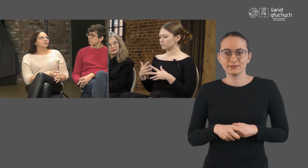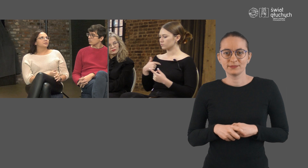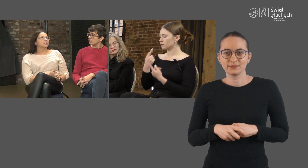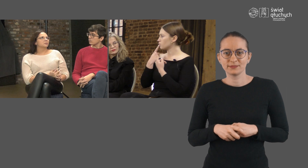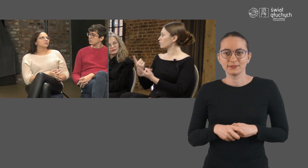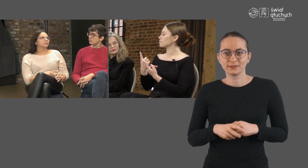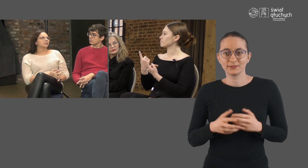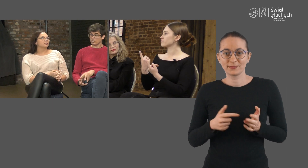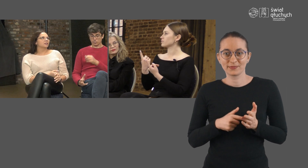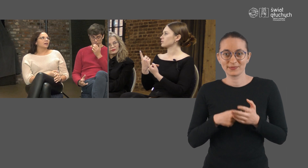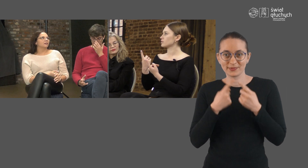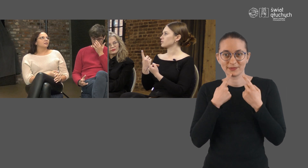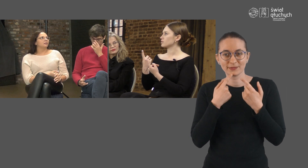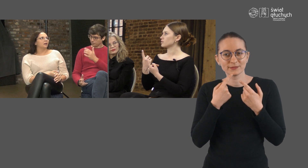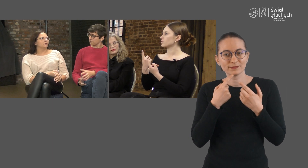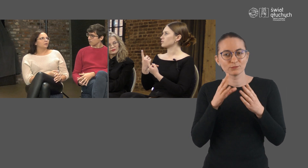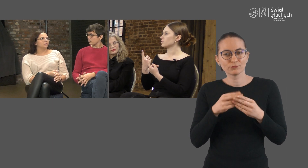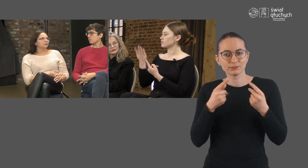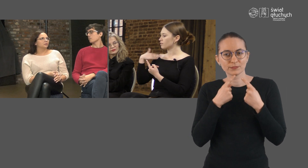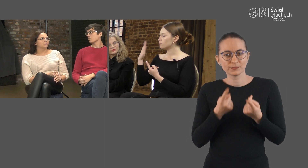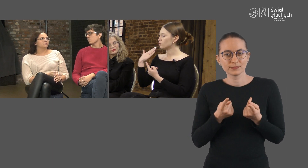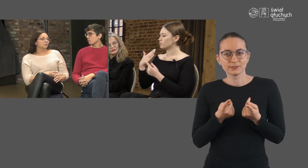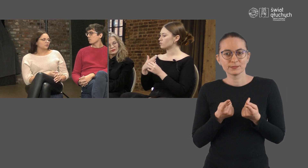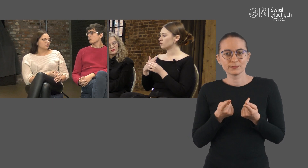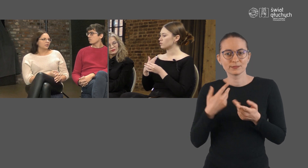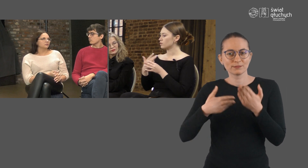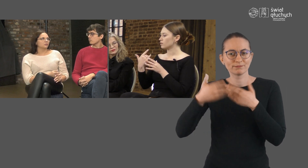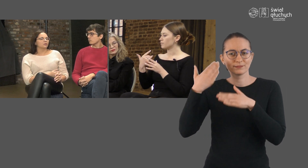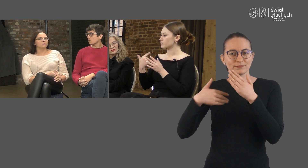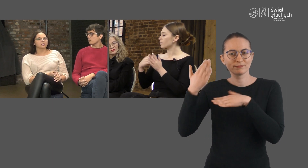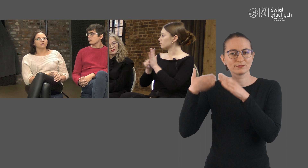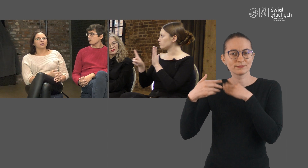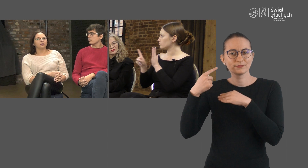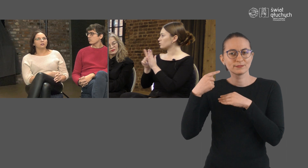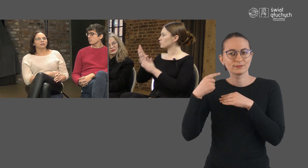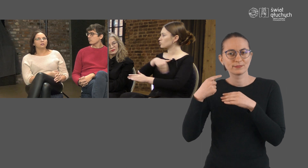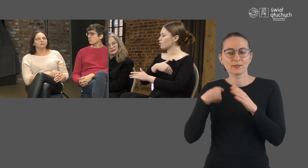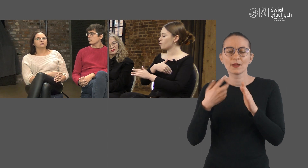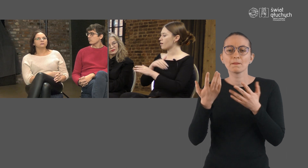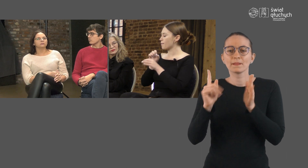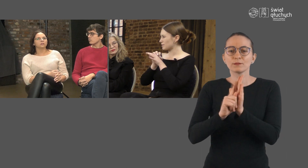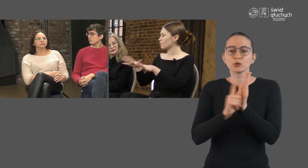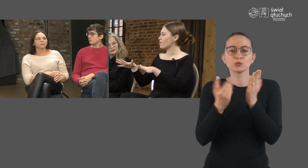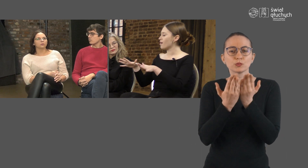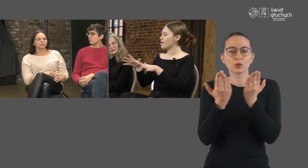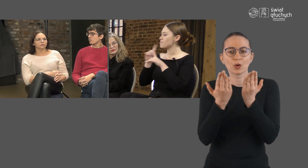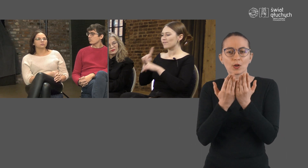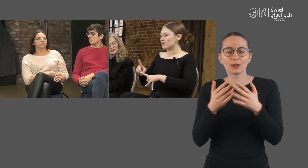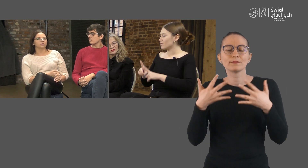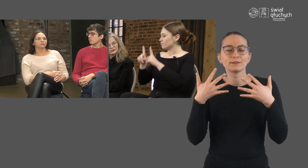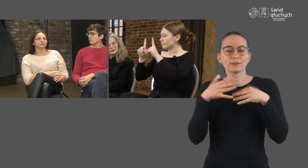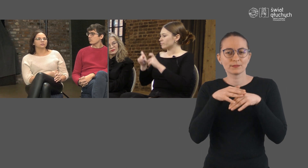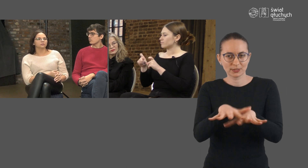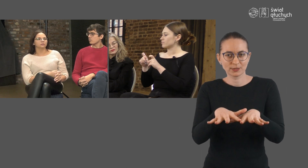Powiem w ten sposób, że jako uczęszczając do szkoły masowej od samego